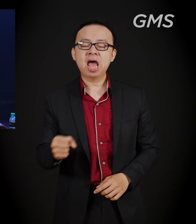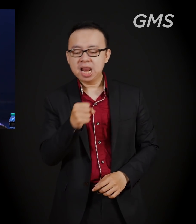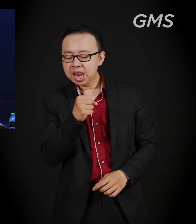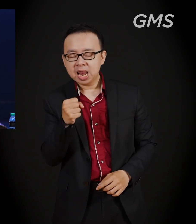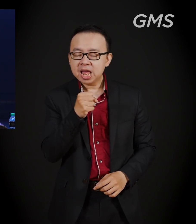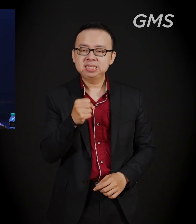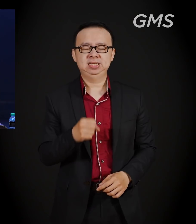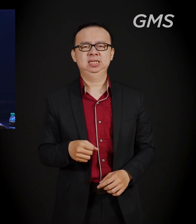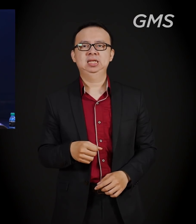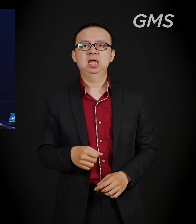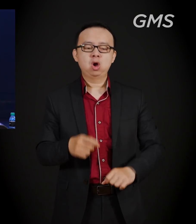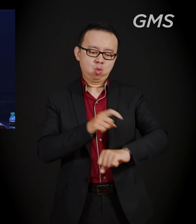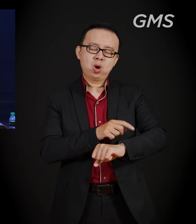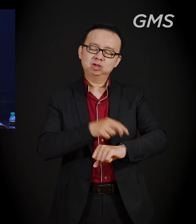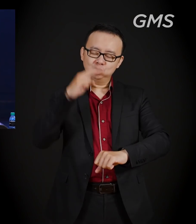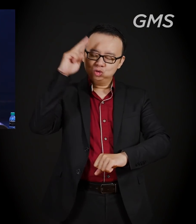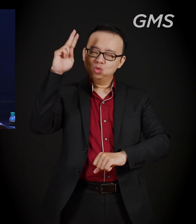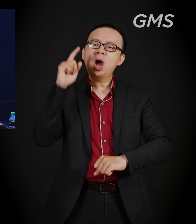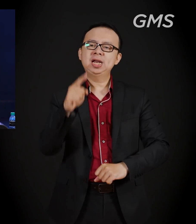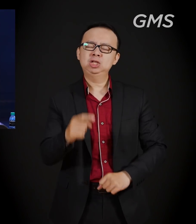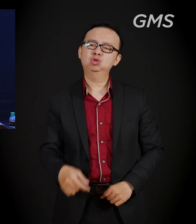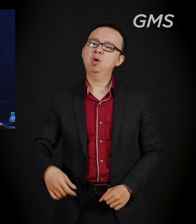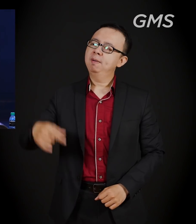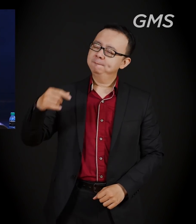Tuhan pasti yang